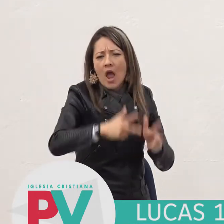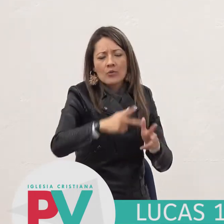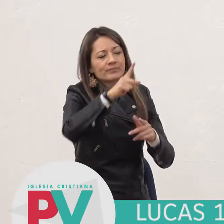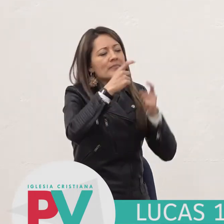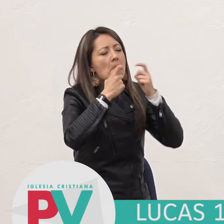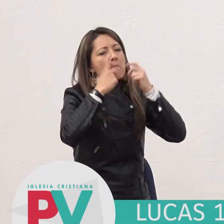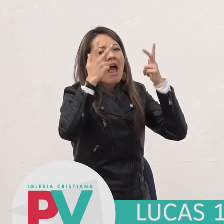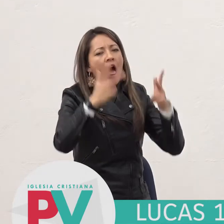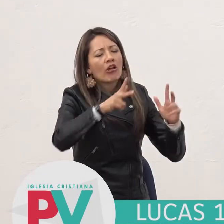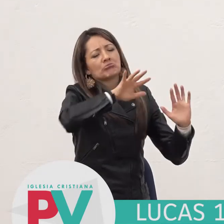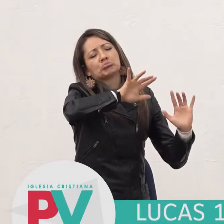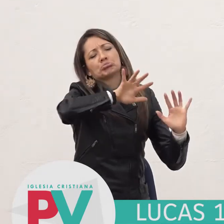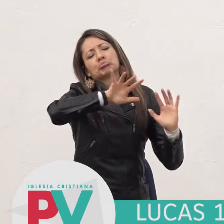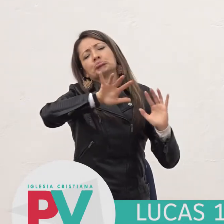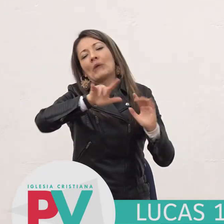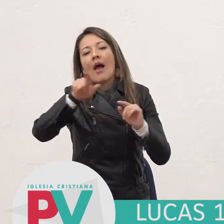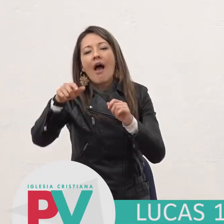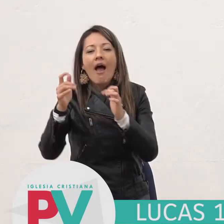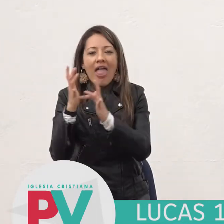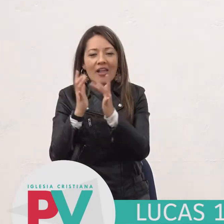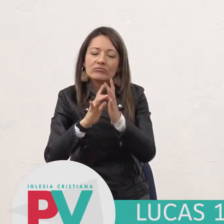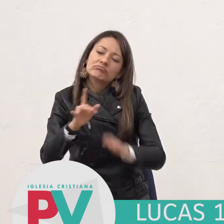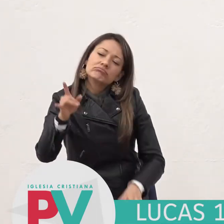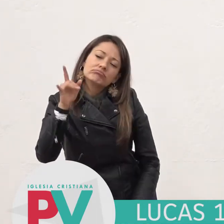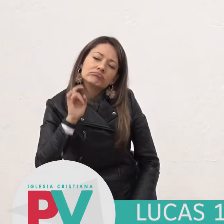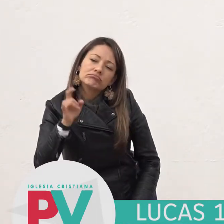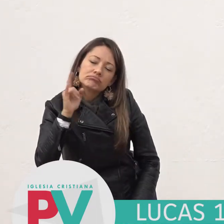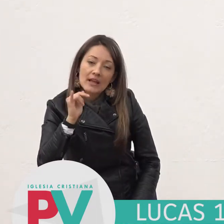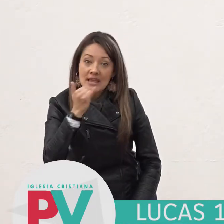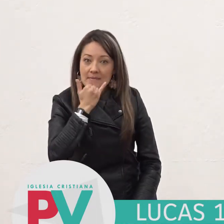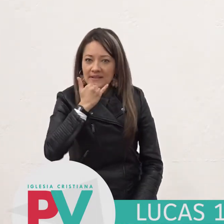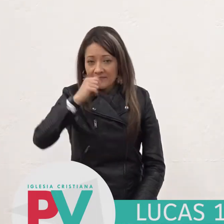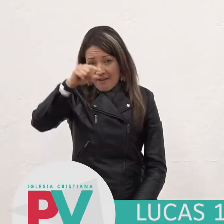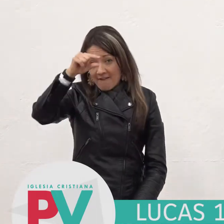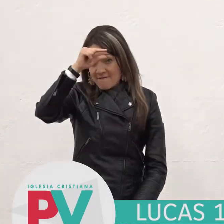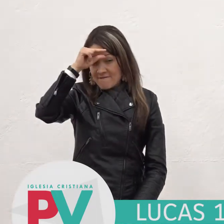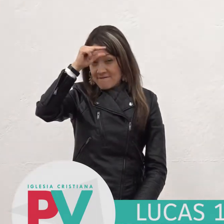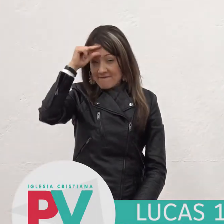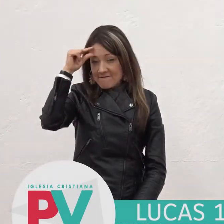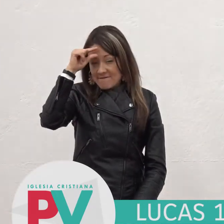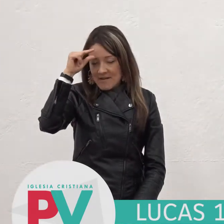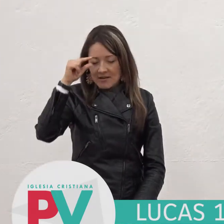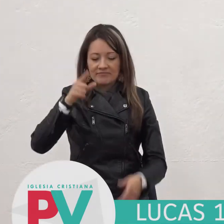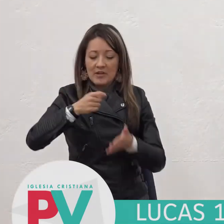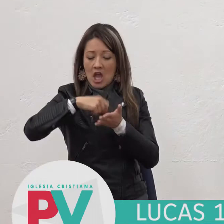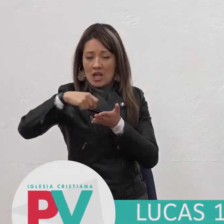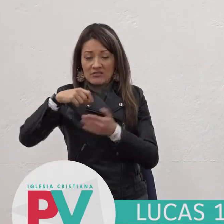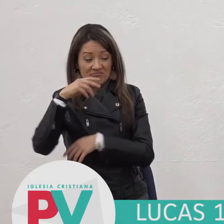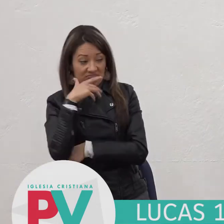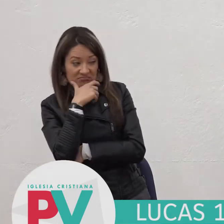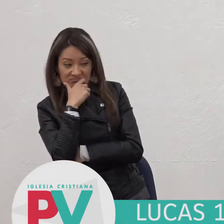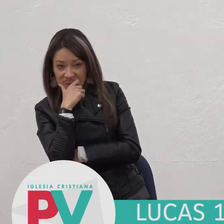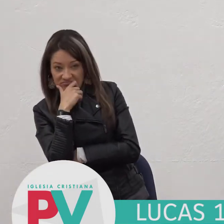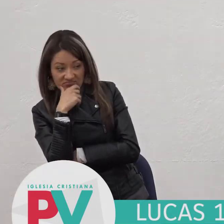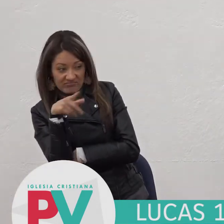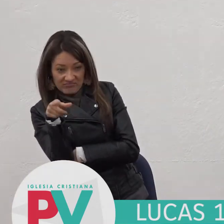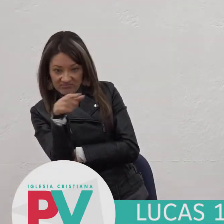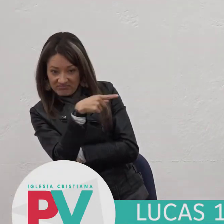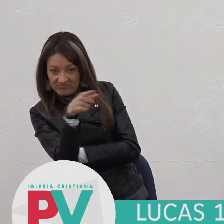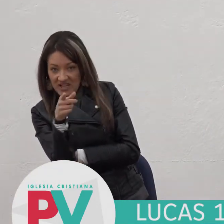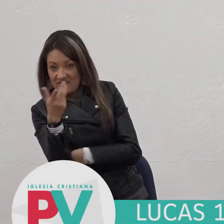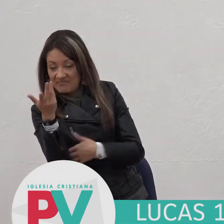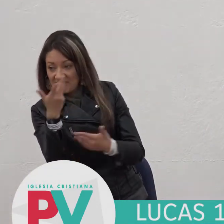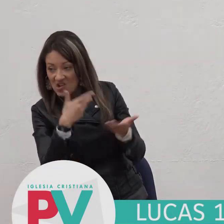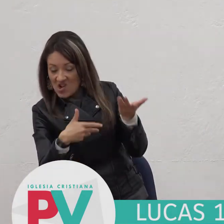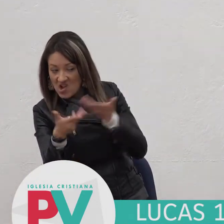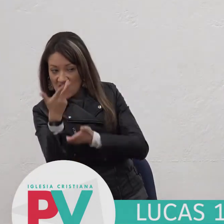oírle. Y los fariseos y los escribas murmuraban diciendo, este a los pecadores recibe y con ellos